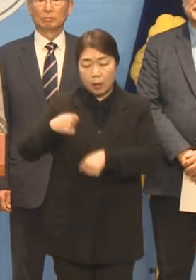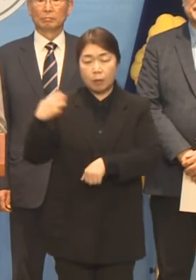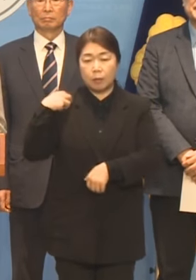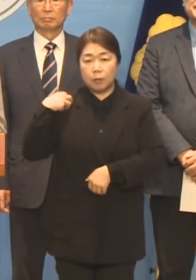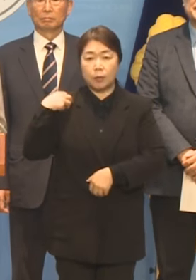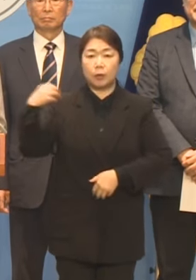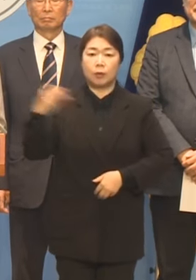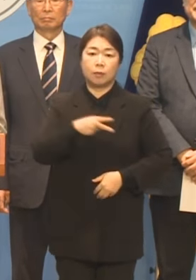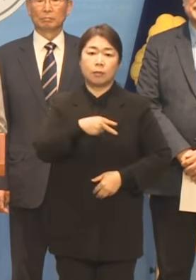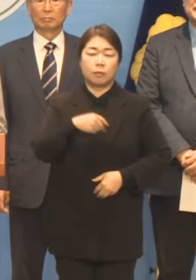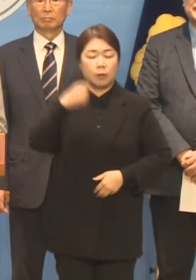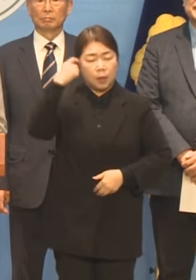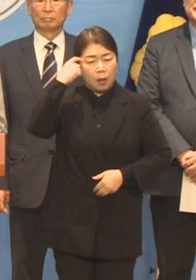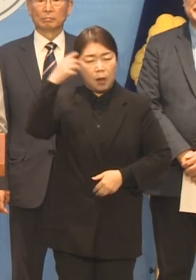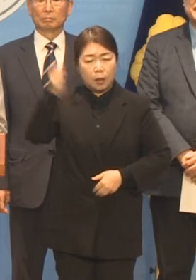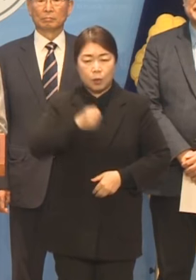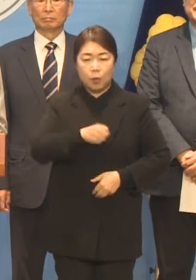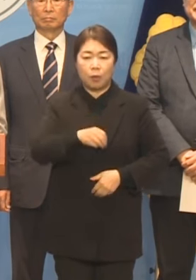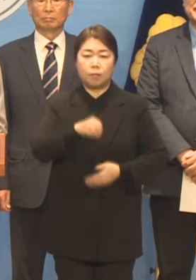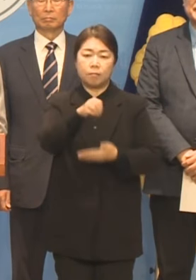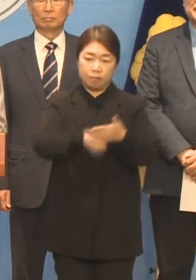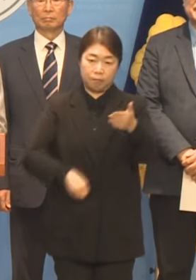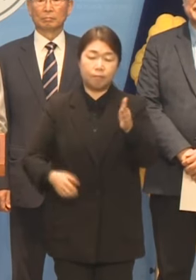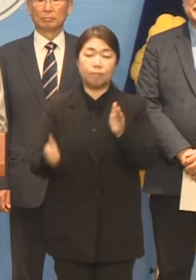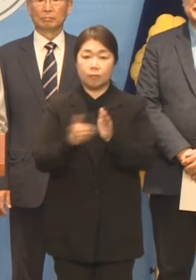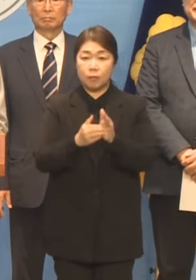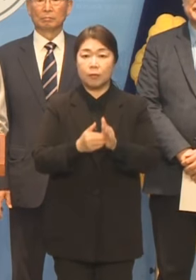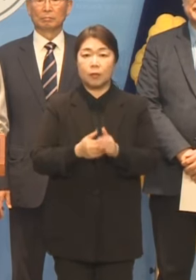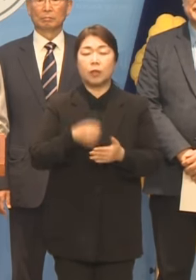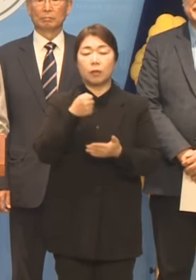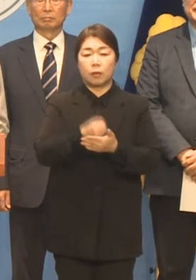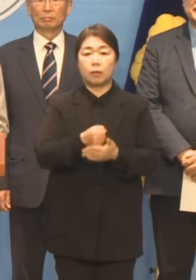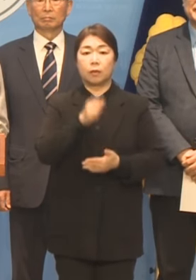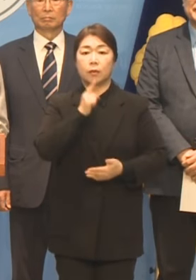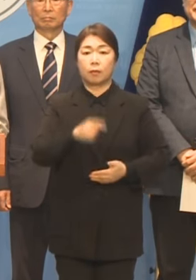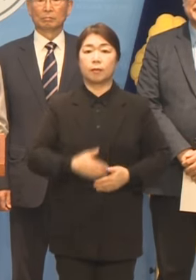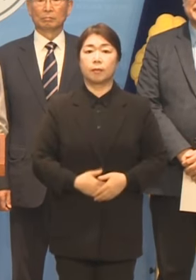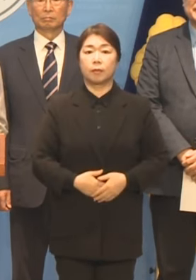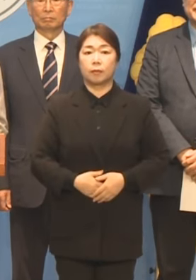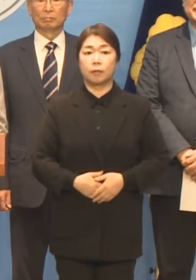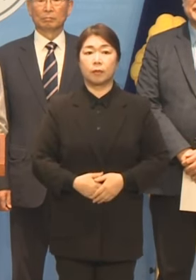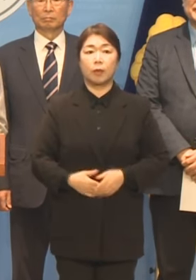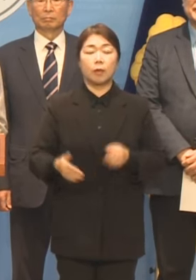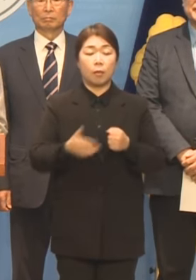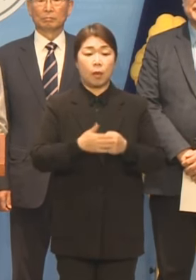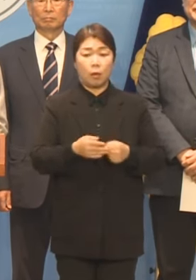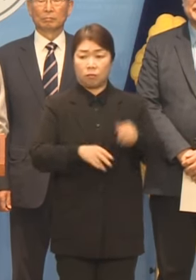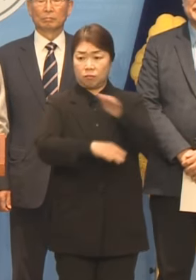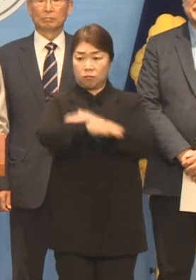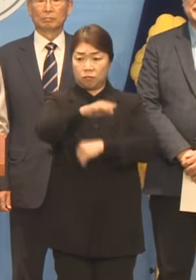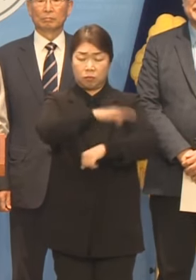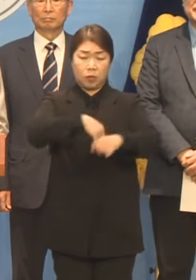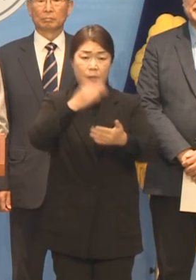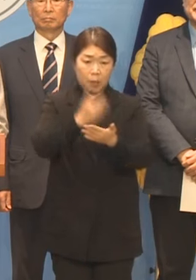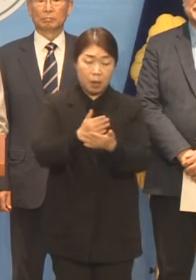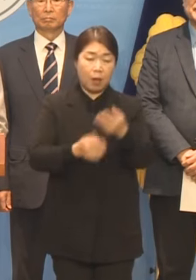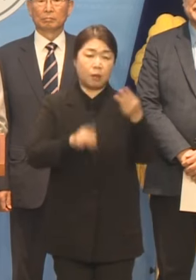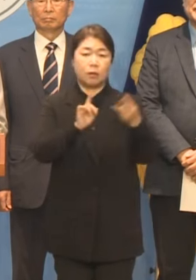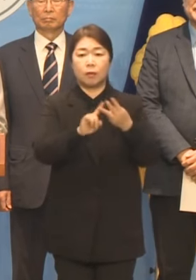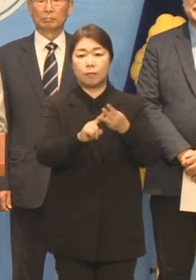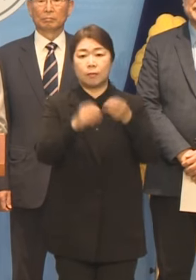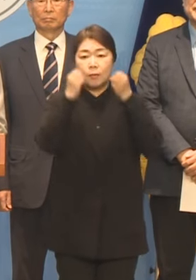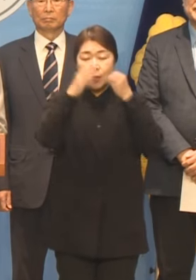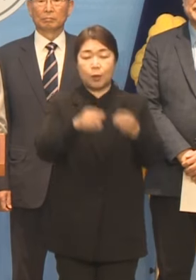당을 결정했습니다 제 3당이 그런 모습으로 22대 국회에서